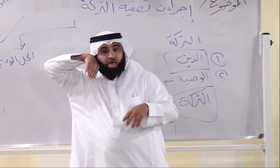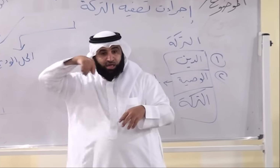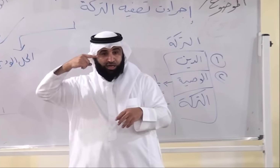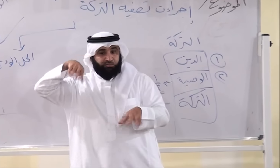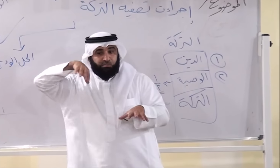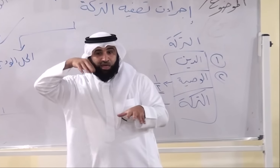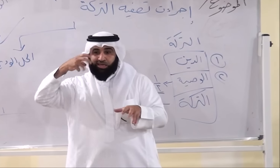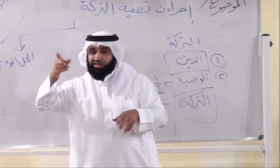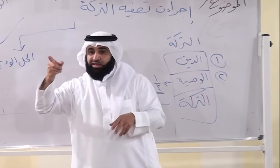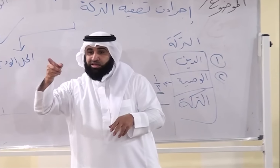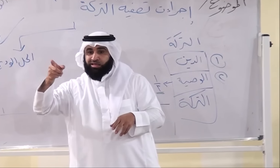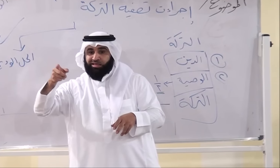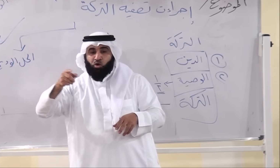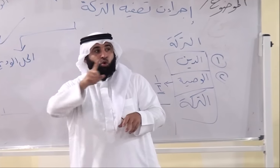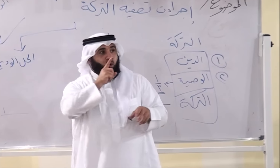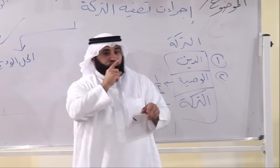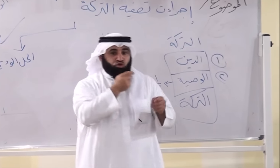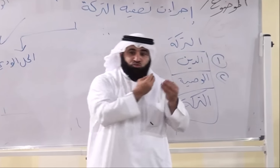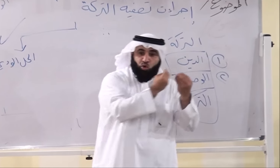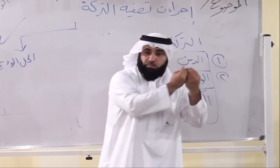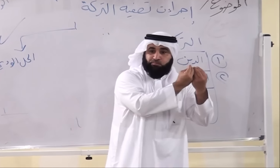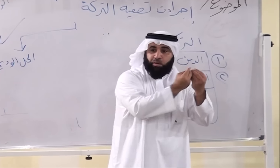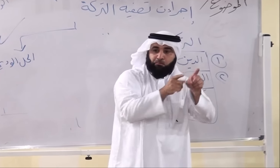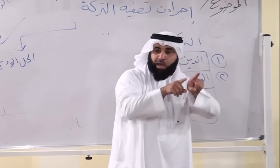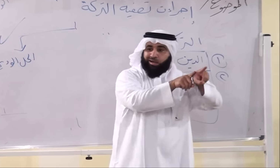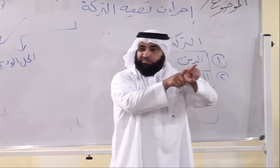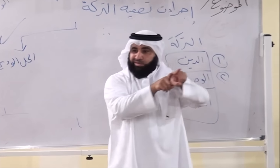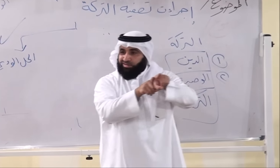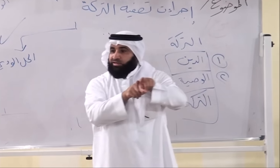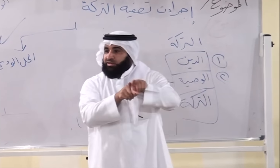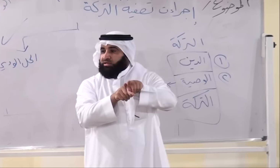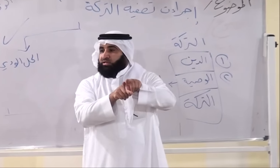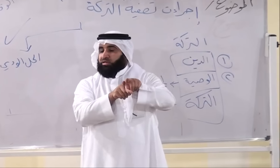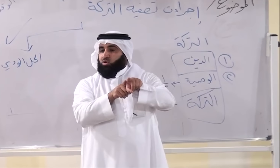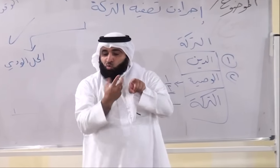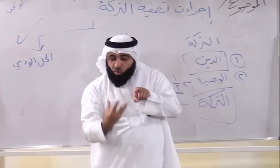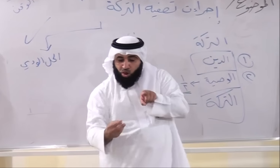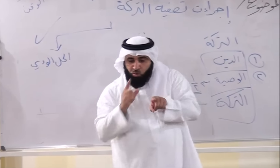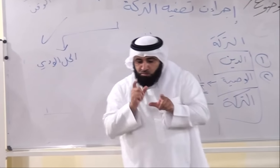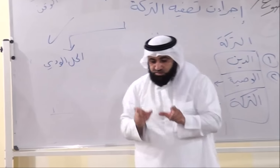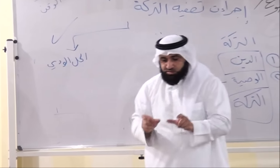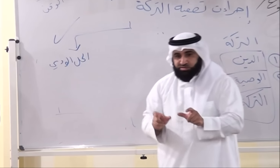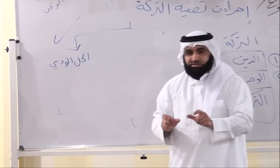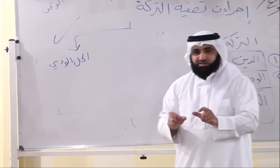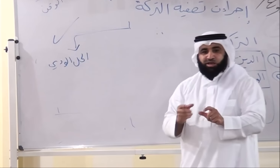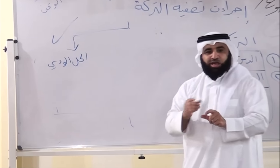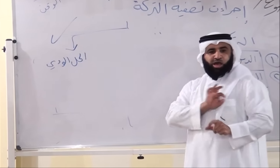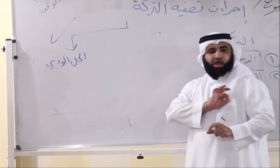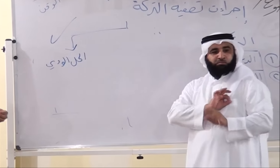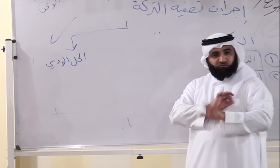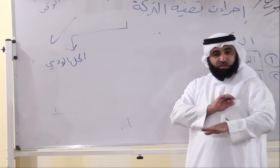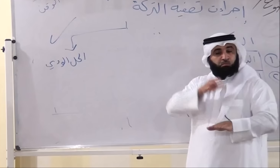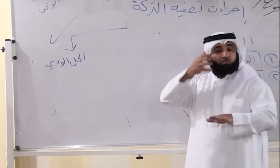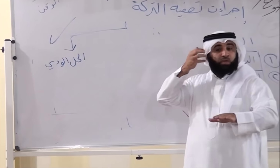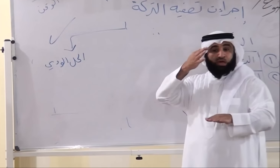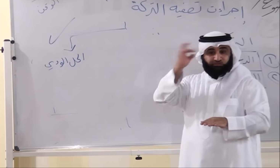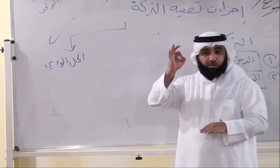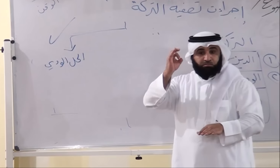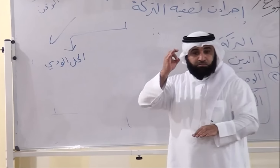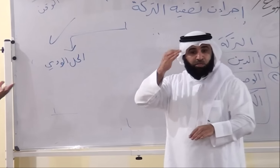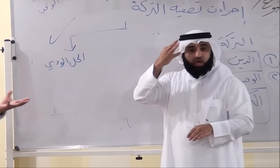البهائم والحيوانات تجد ان الام مع اولادها في لطف وفي رحمه وموده بينهم،